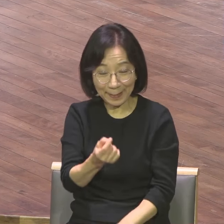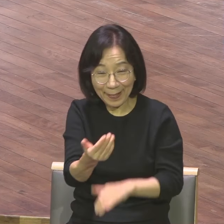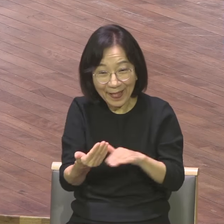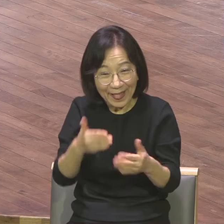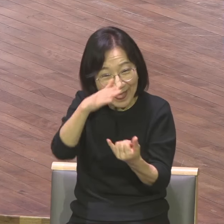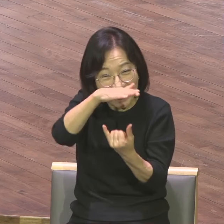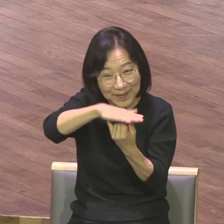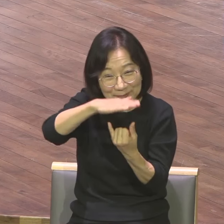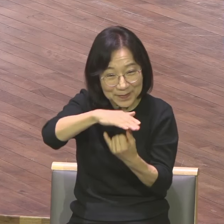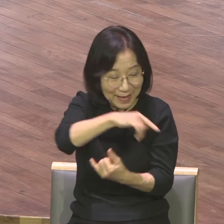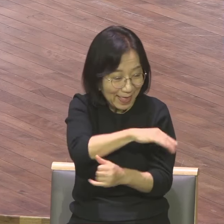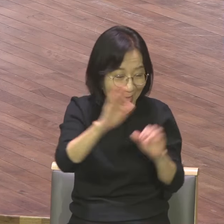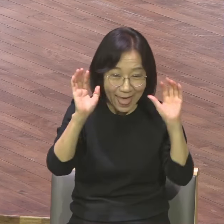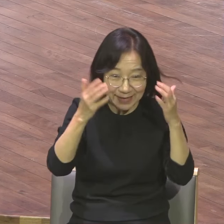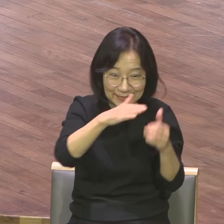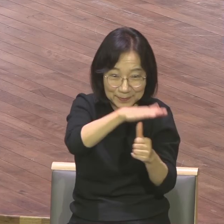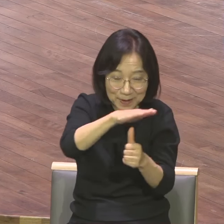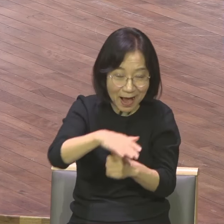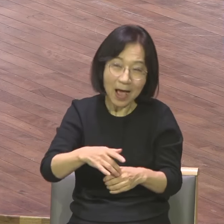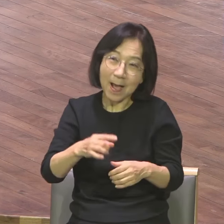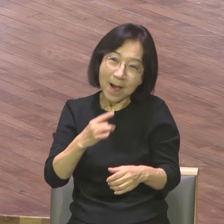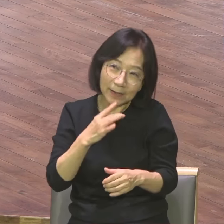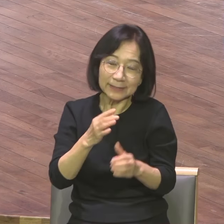예수는 그리스도 예수.